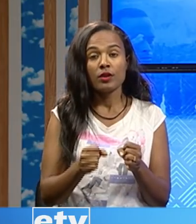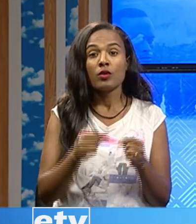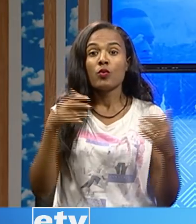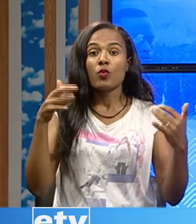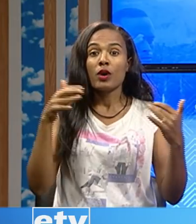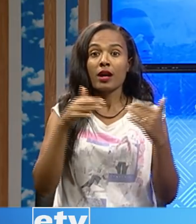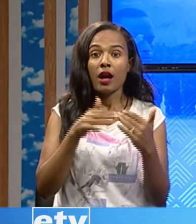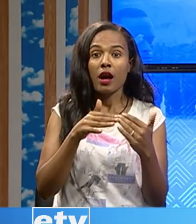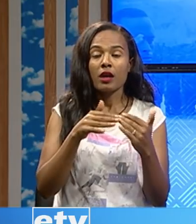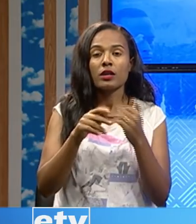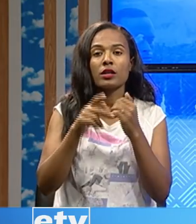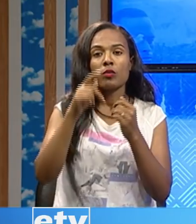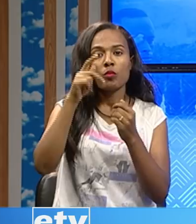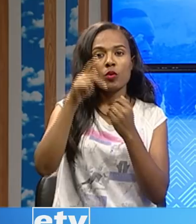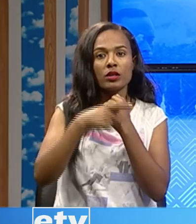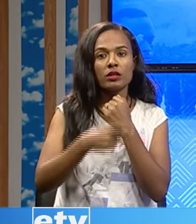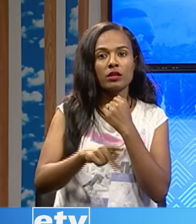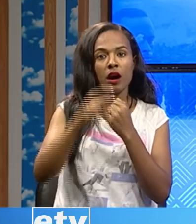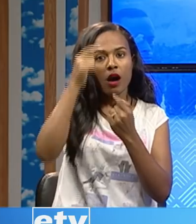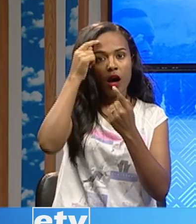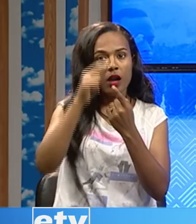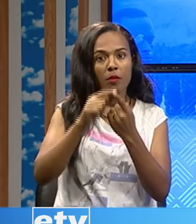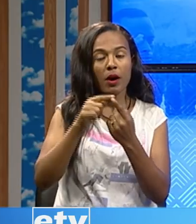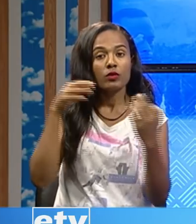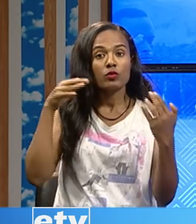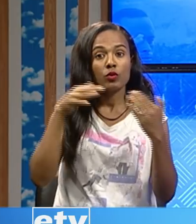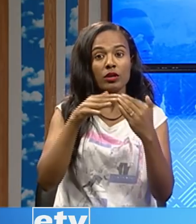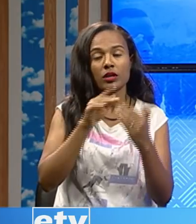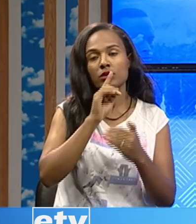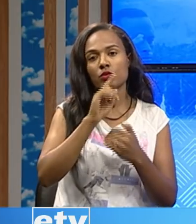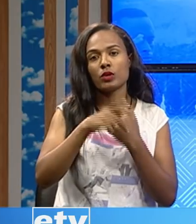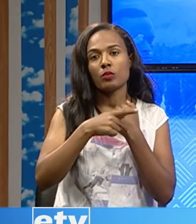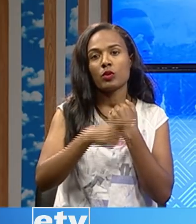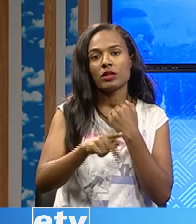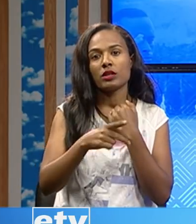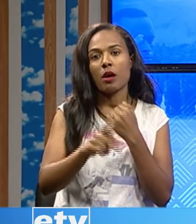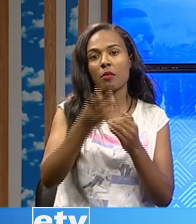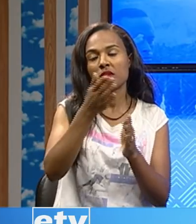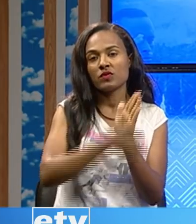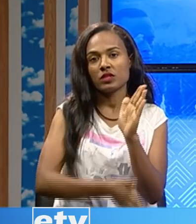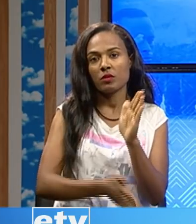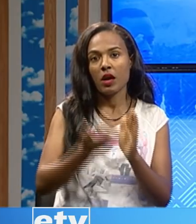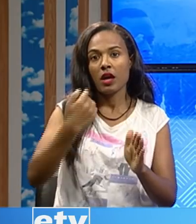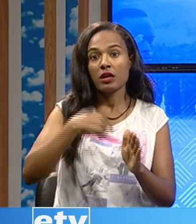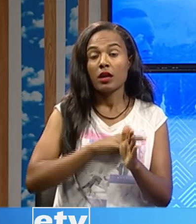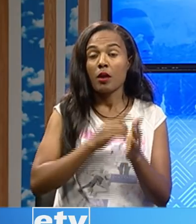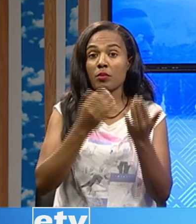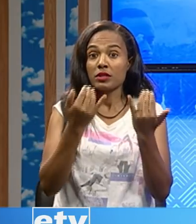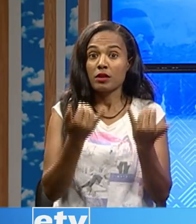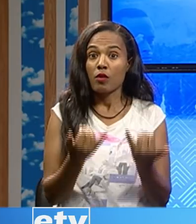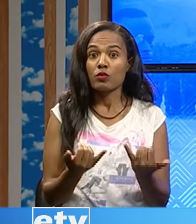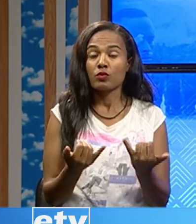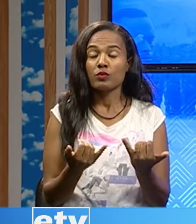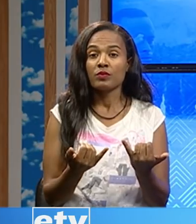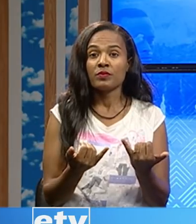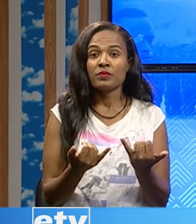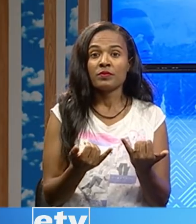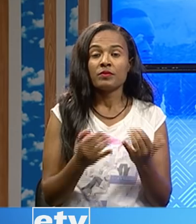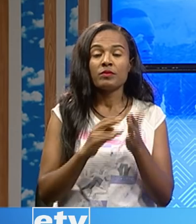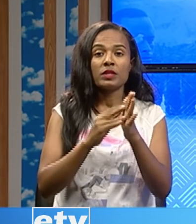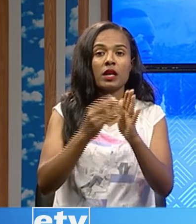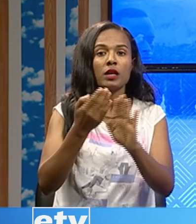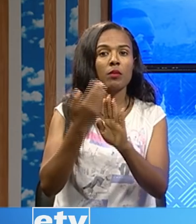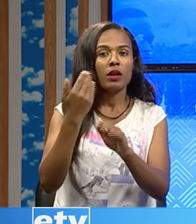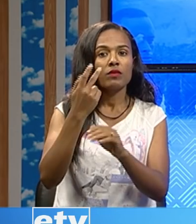ውጊያ የፖለቲካ ዓላማ ማስፈጸሚያ አይደለም፣ ጦርነት ነው የፖለቲካ ዓላማ ማስፈጸሚያ የሚሆነው። እኛ በስካሁኑ ለምሳሌ